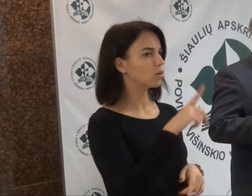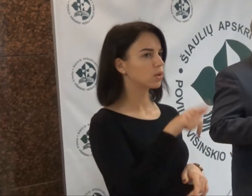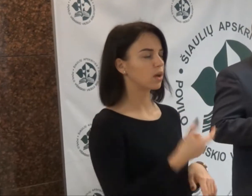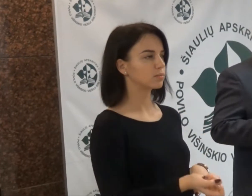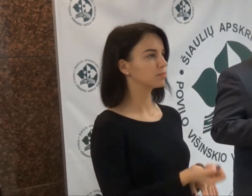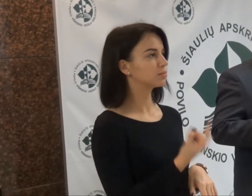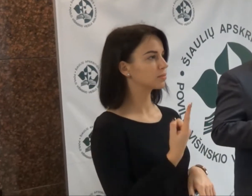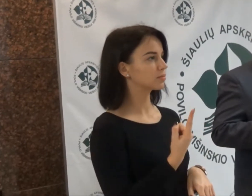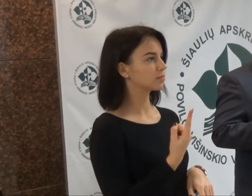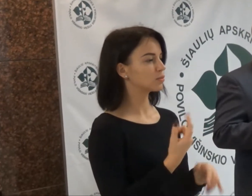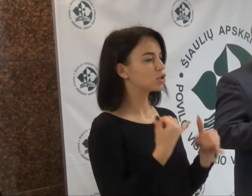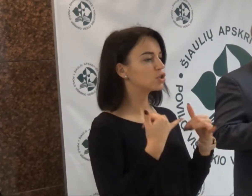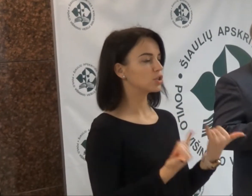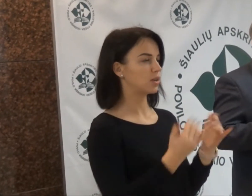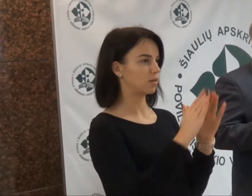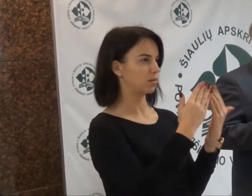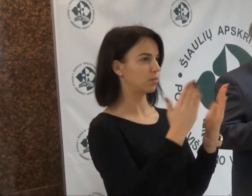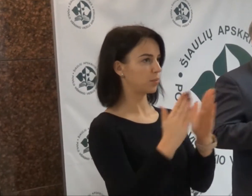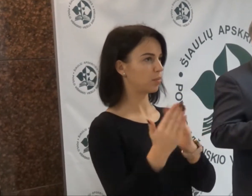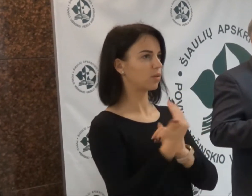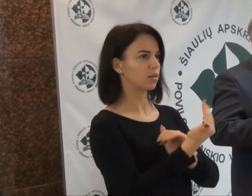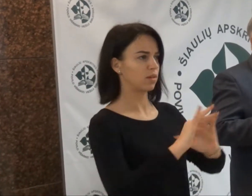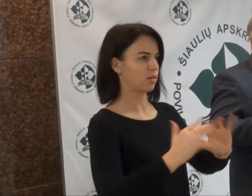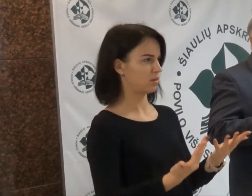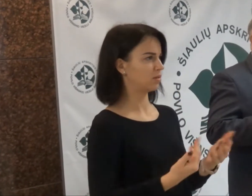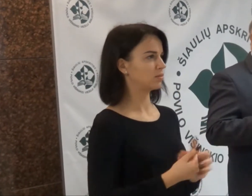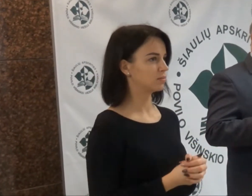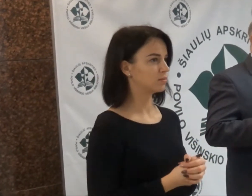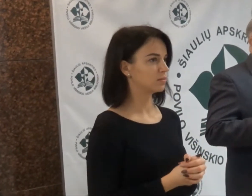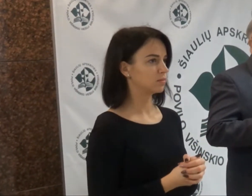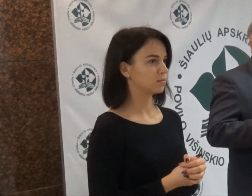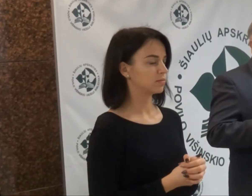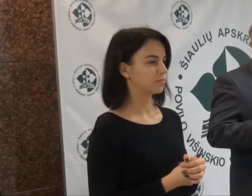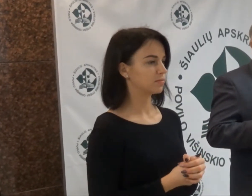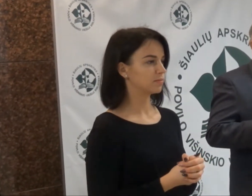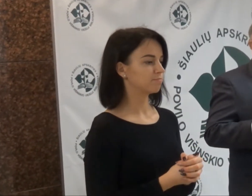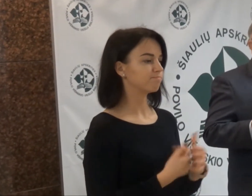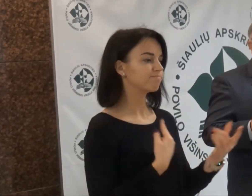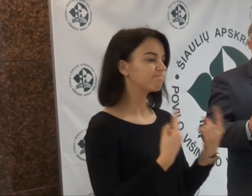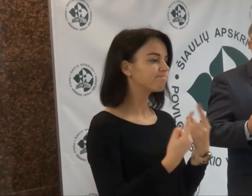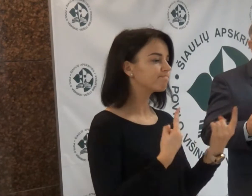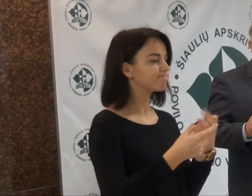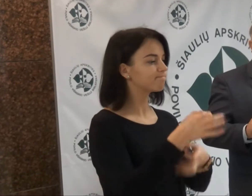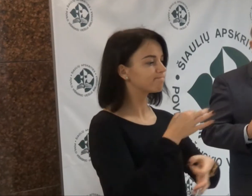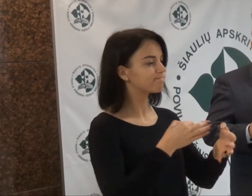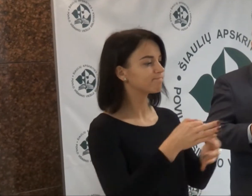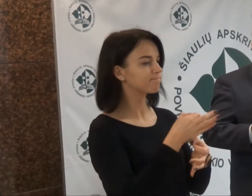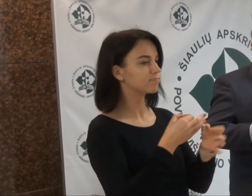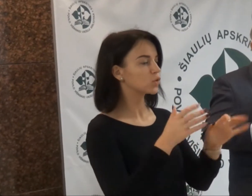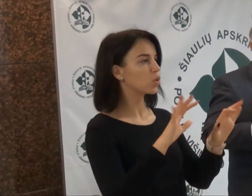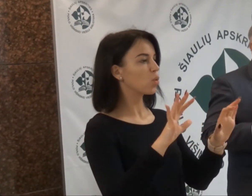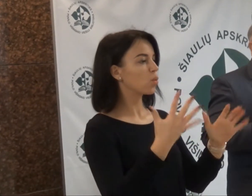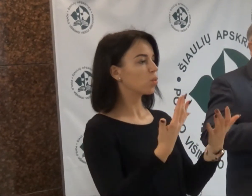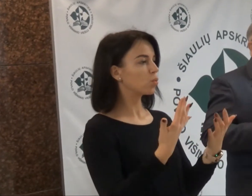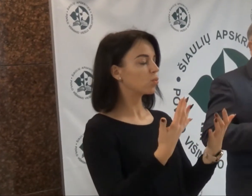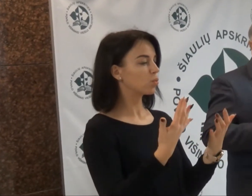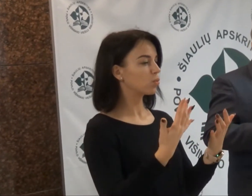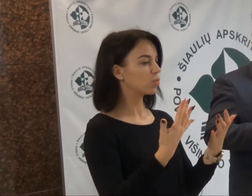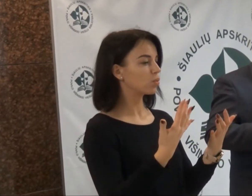klausimas, kas šiandien yra biblioteka. Ir buvo kalbama apie tai, kad jeigu mes atsigręžtumėm